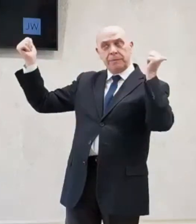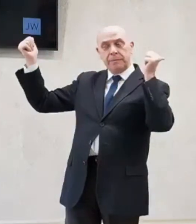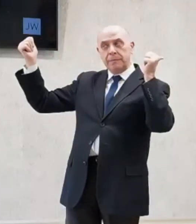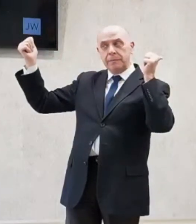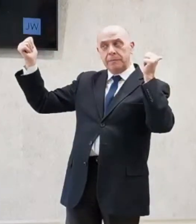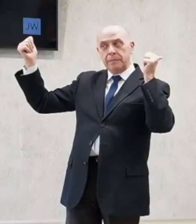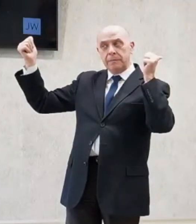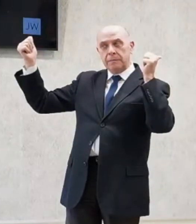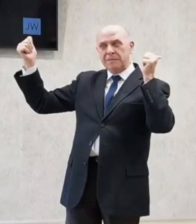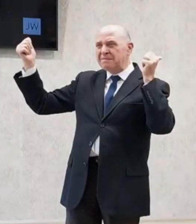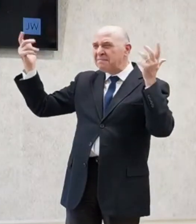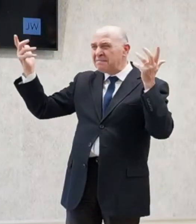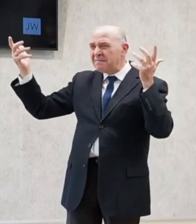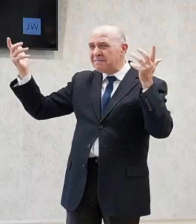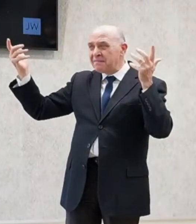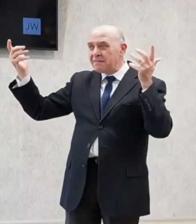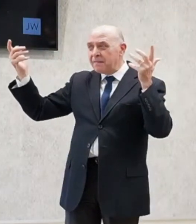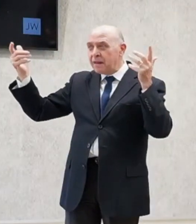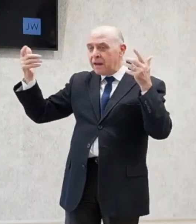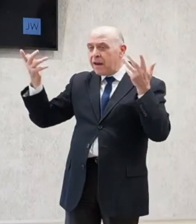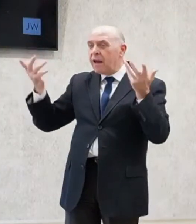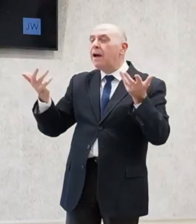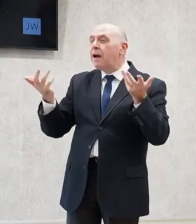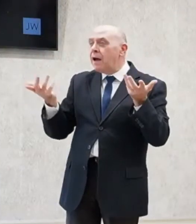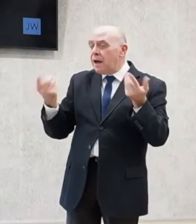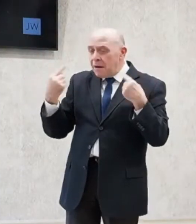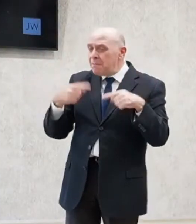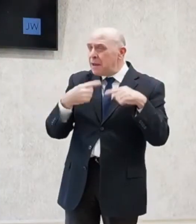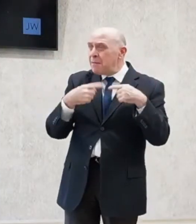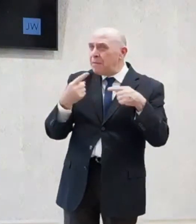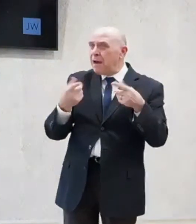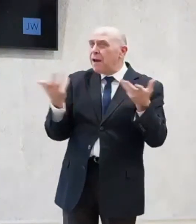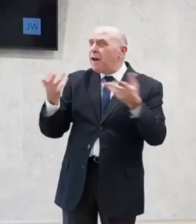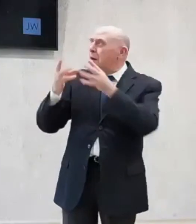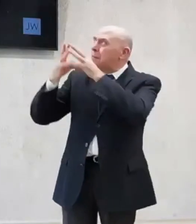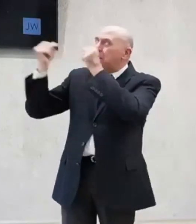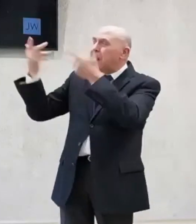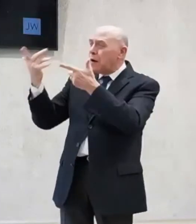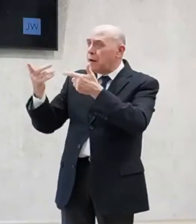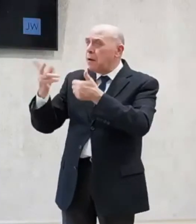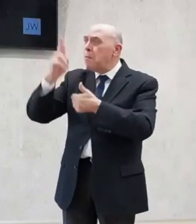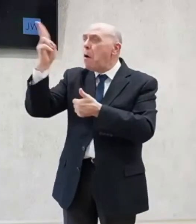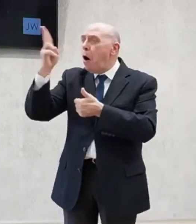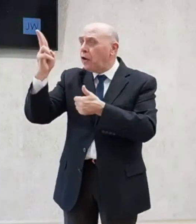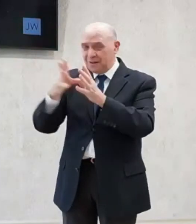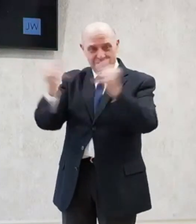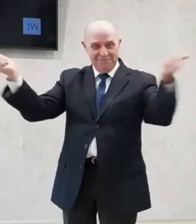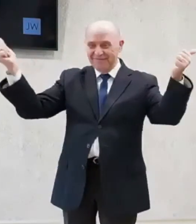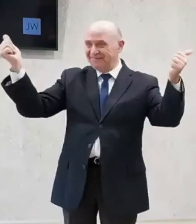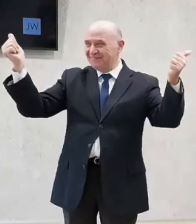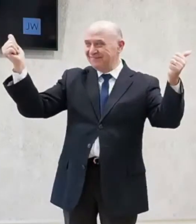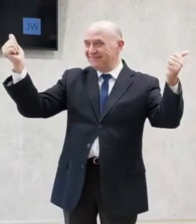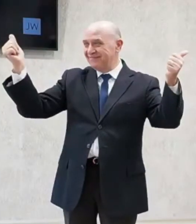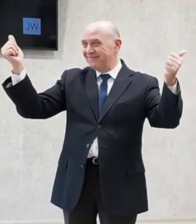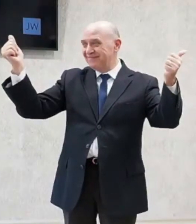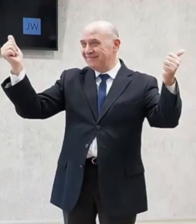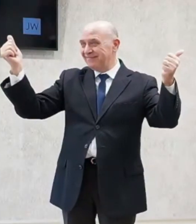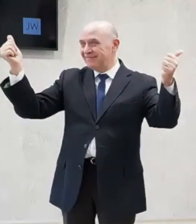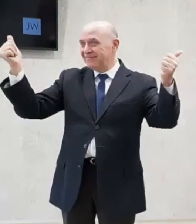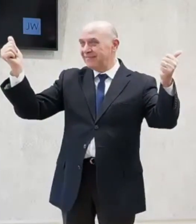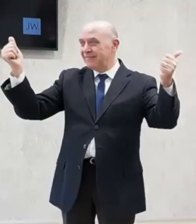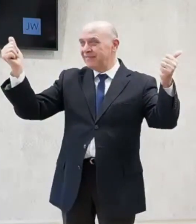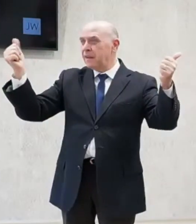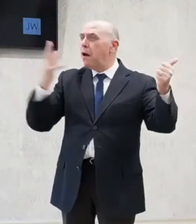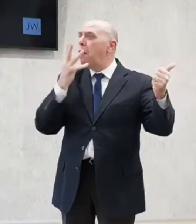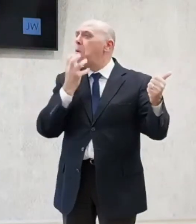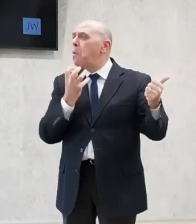lo dice prima il versetto fra le altre cose dice la morte non ci sarà più non ci sarà